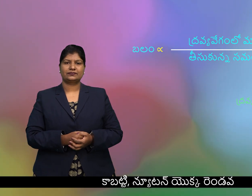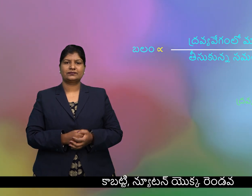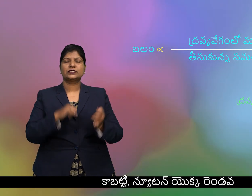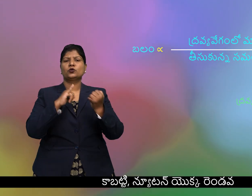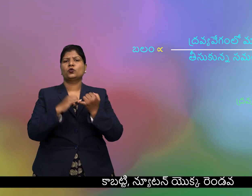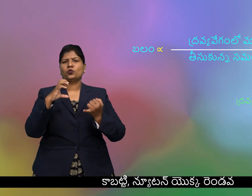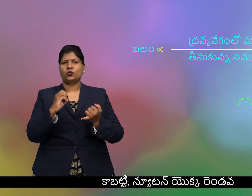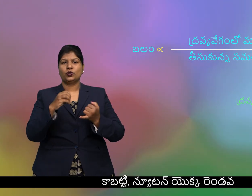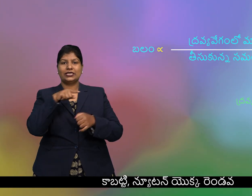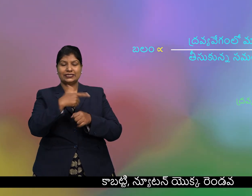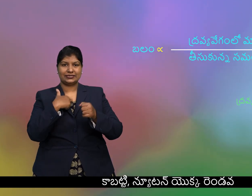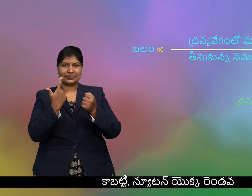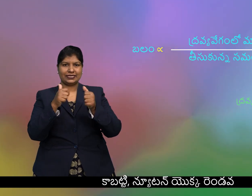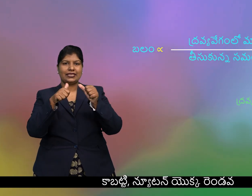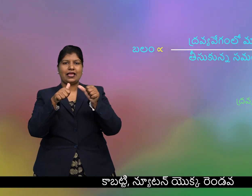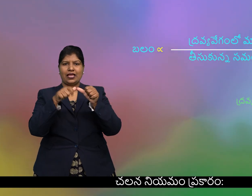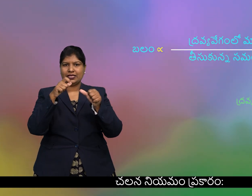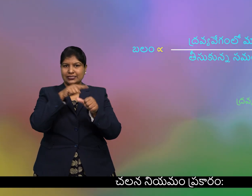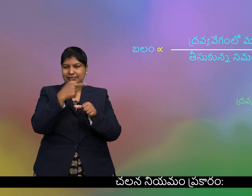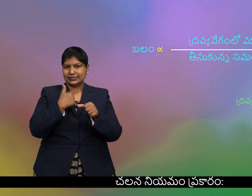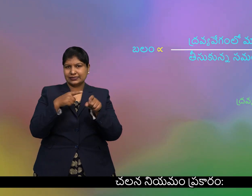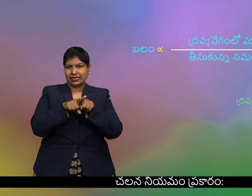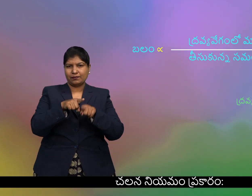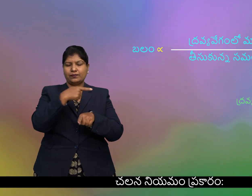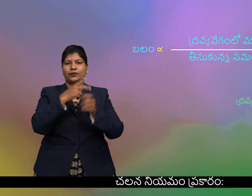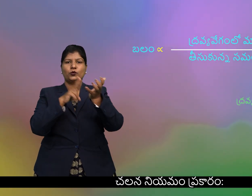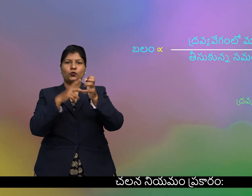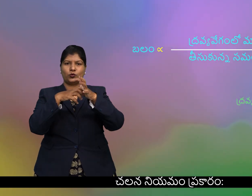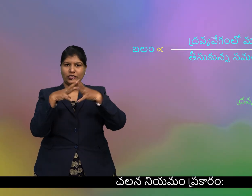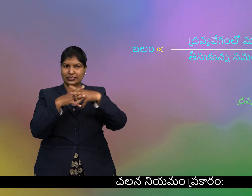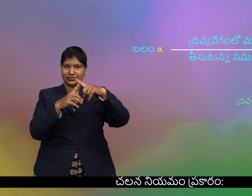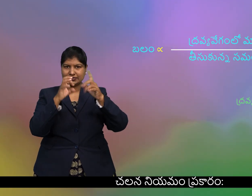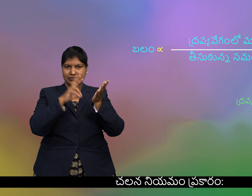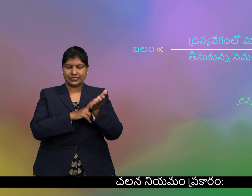కాబట్టి న్యూటన్ యొక్క రెండవ చలన నియమం ప్రకారం